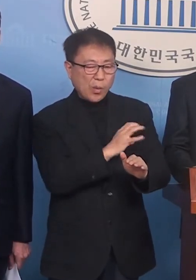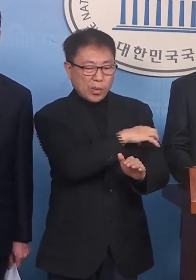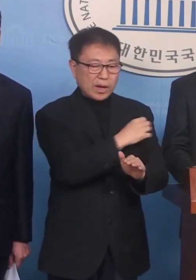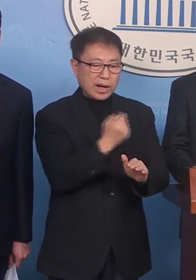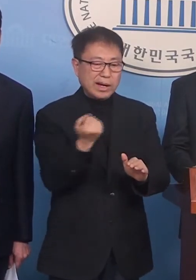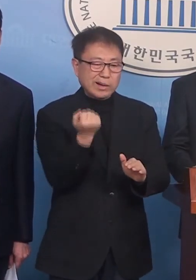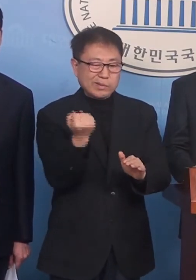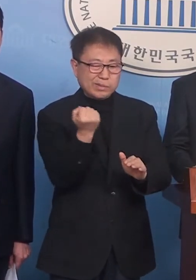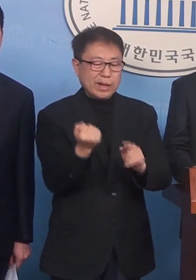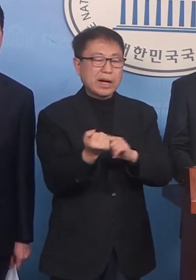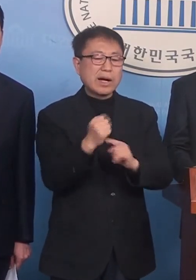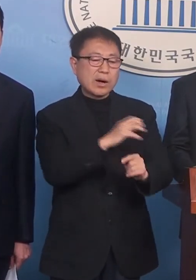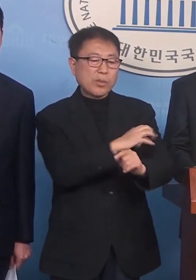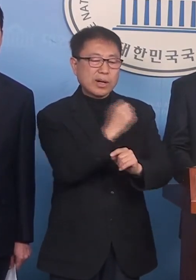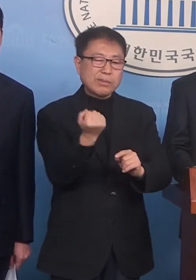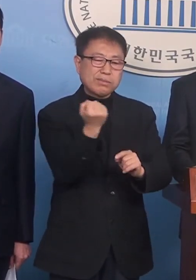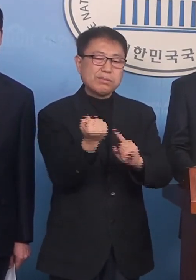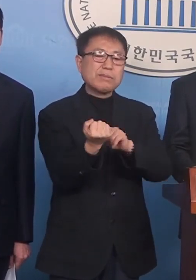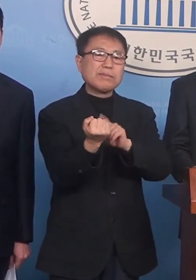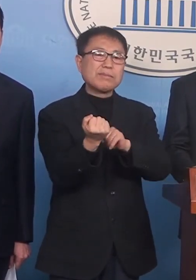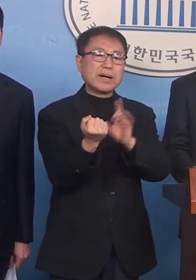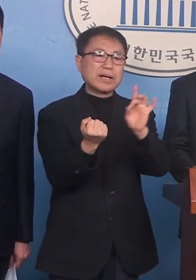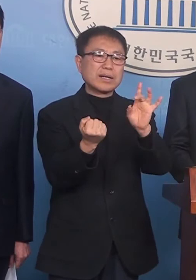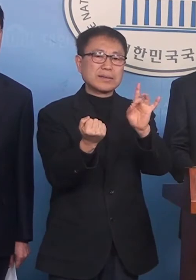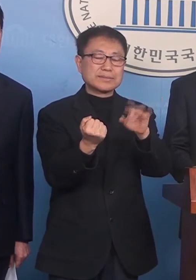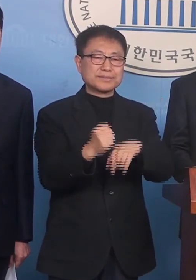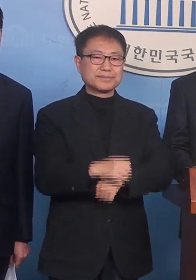다투는 기득권 집단에 불과합니다.